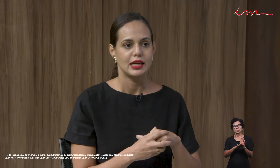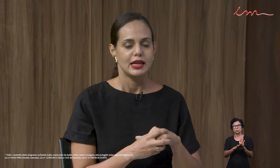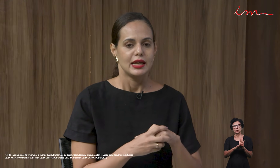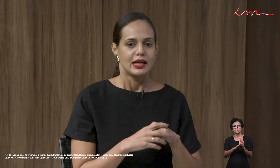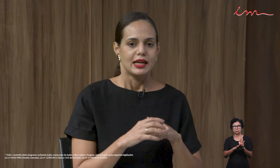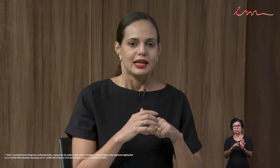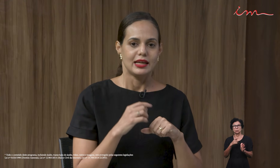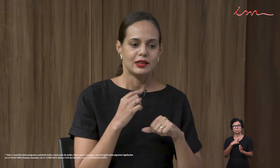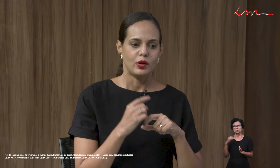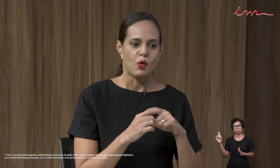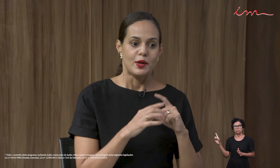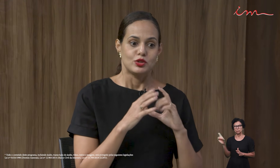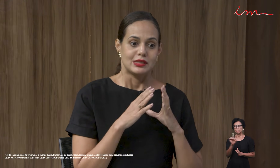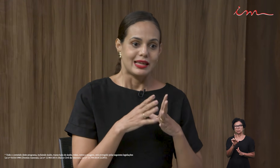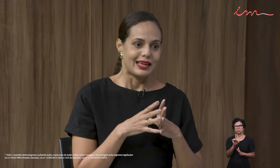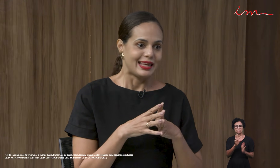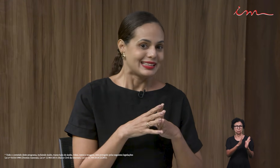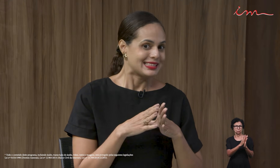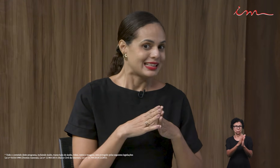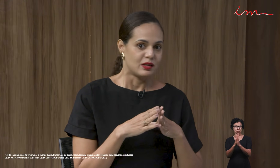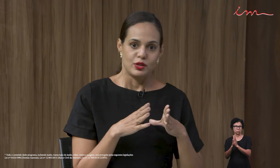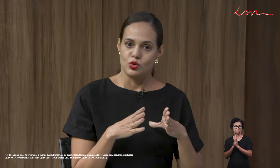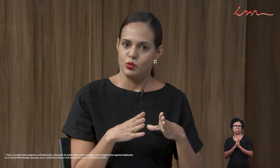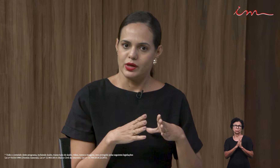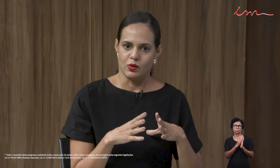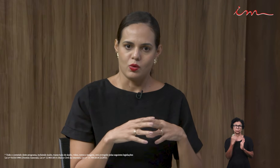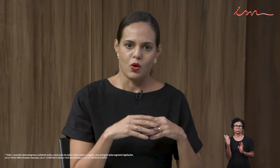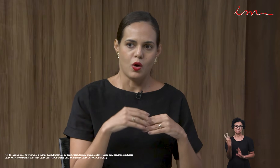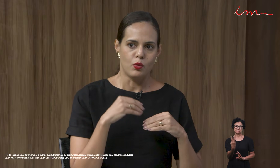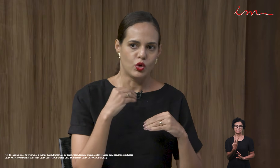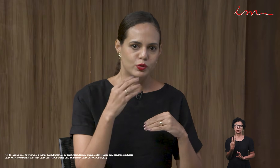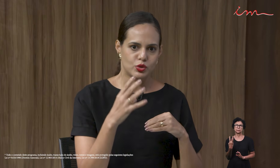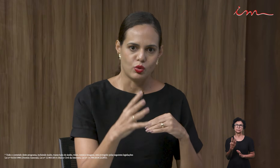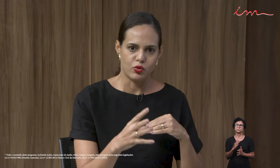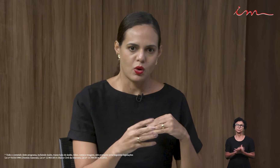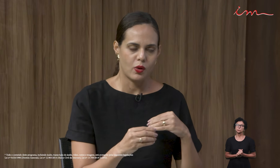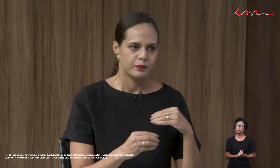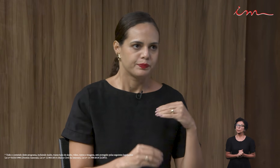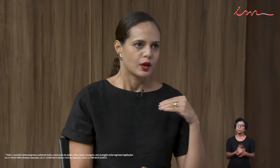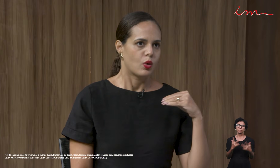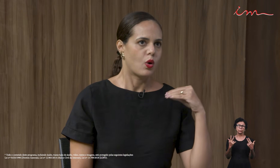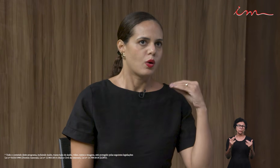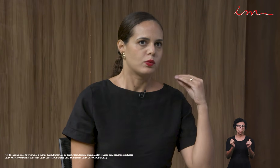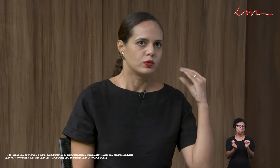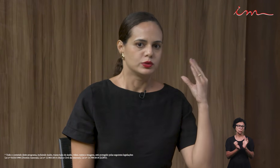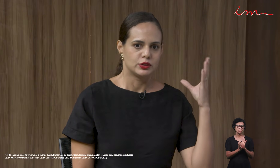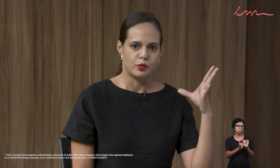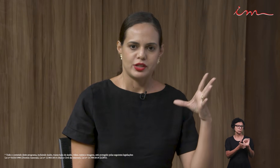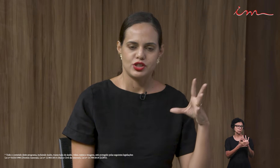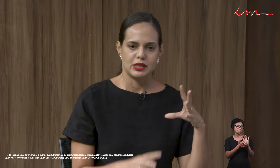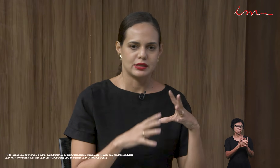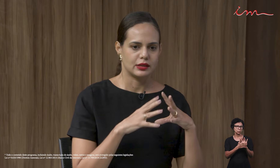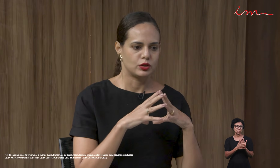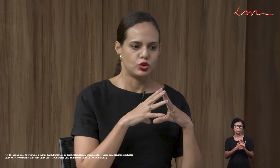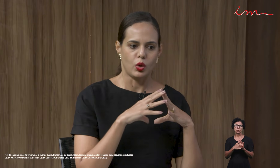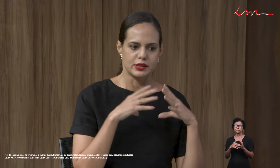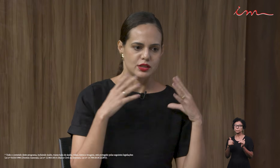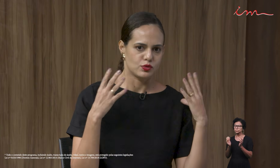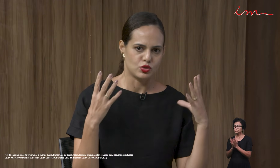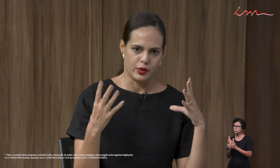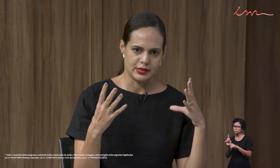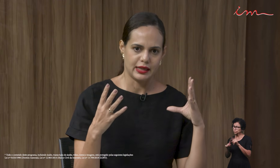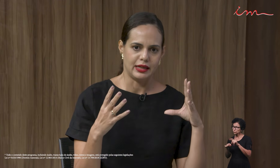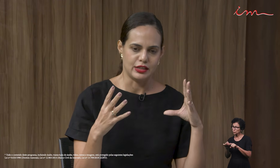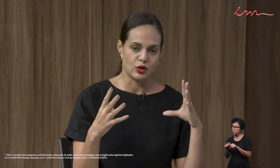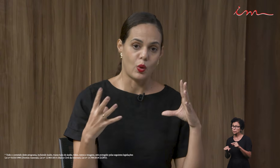gente. Então, é um momento de extremamente comunhão, como o grupo de louvor, como os instrumentistas, todas